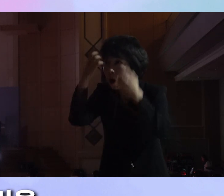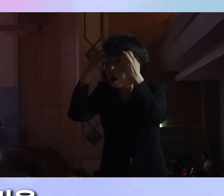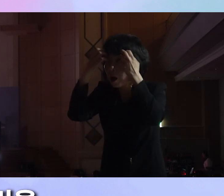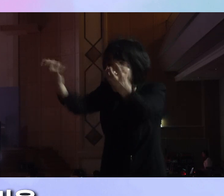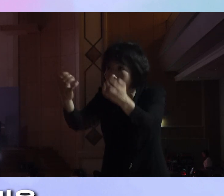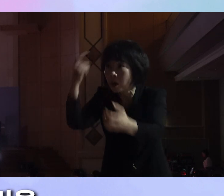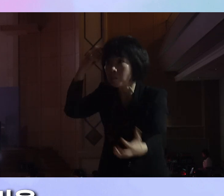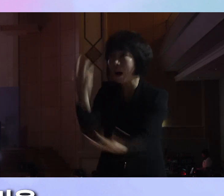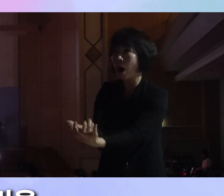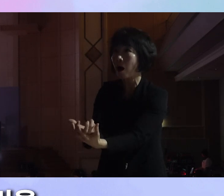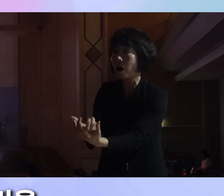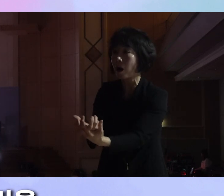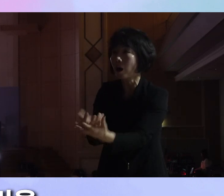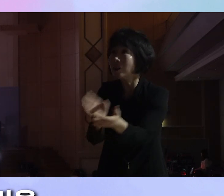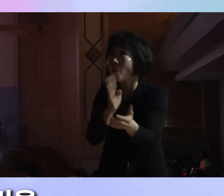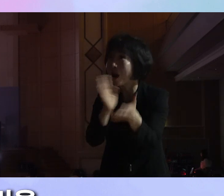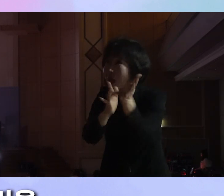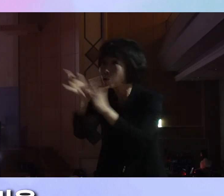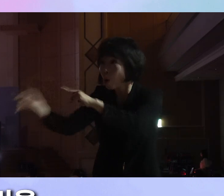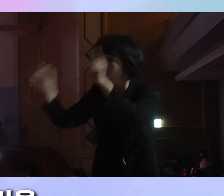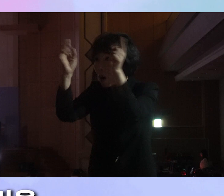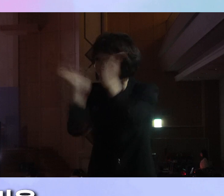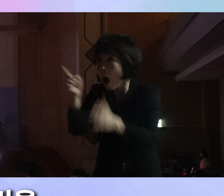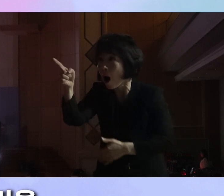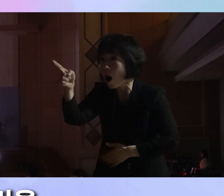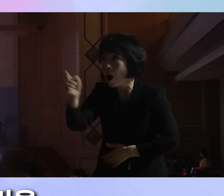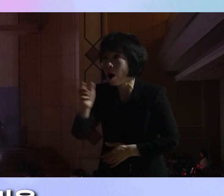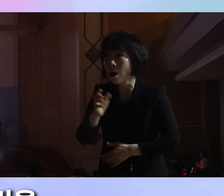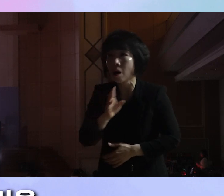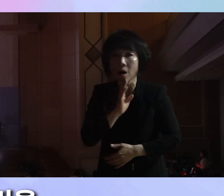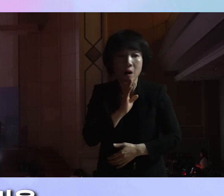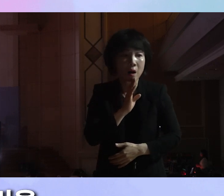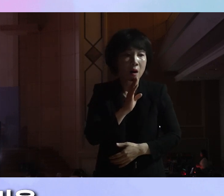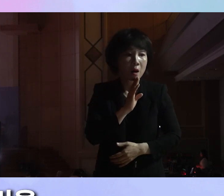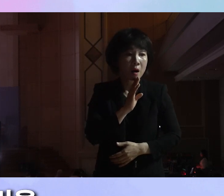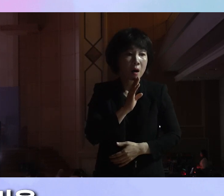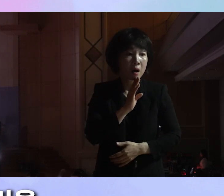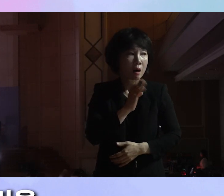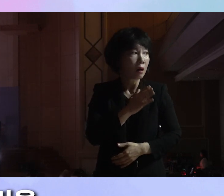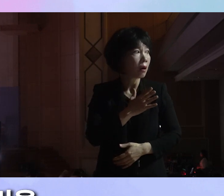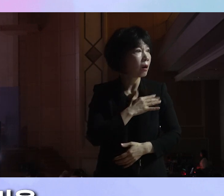정말 예수? 호명관님!